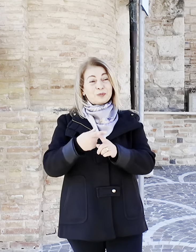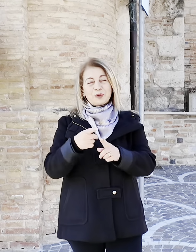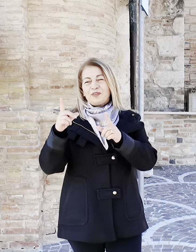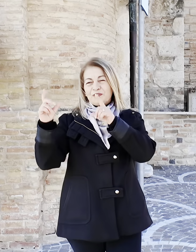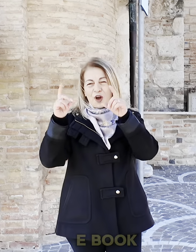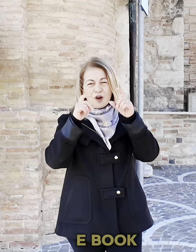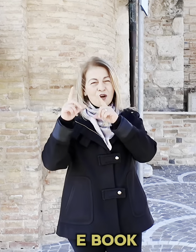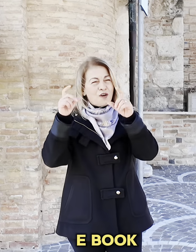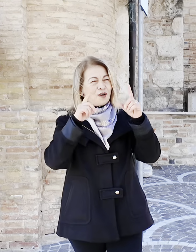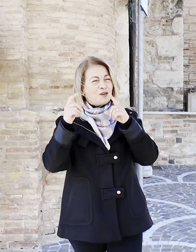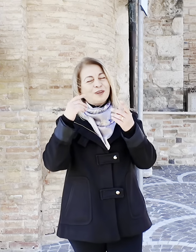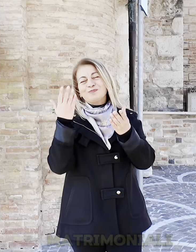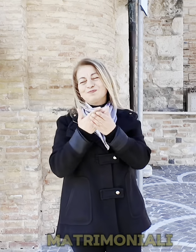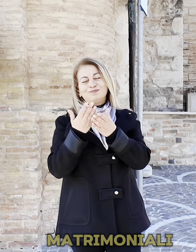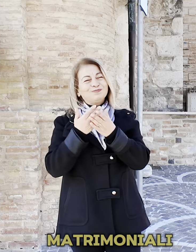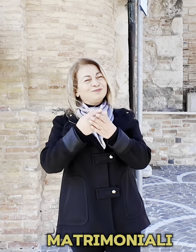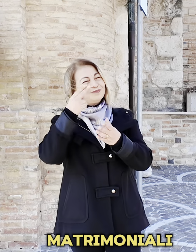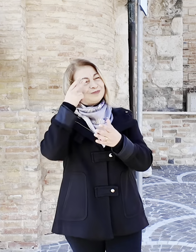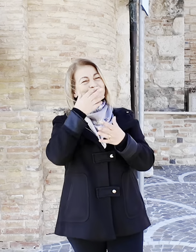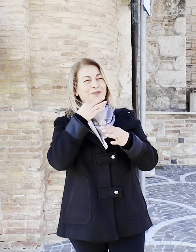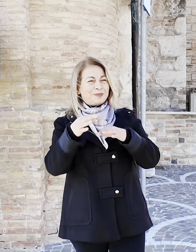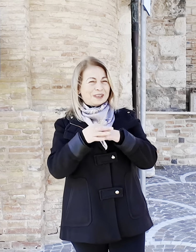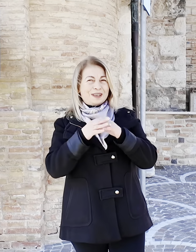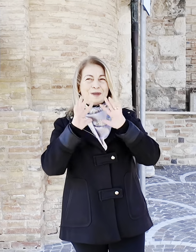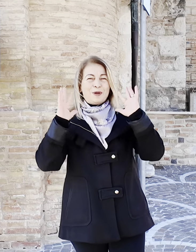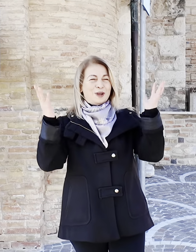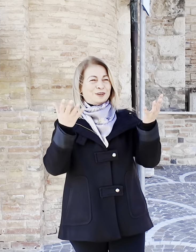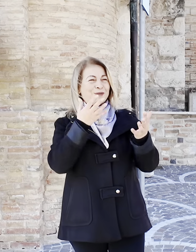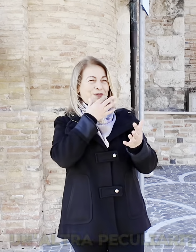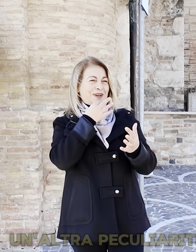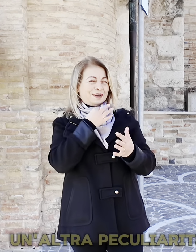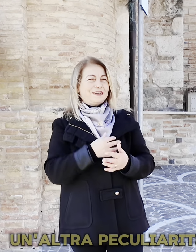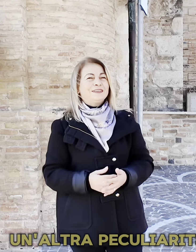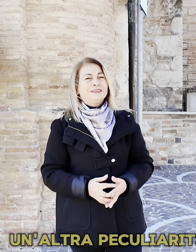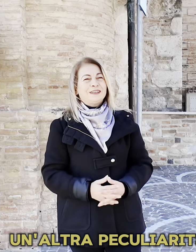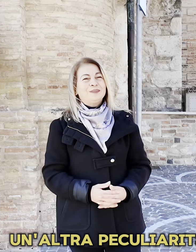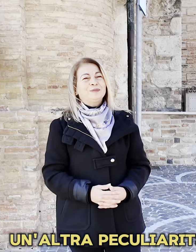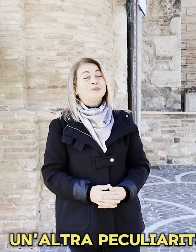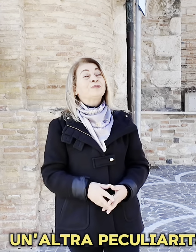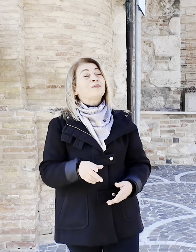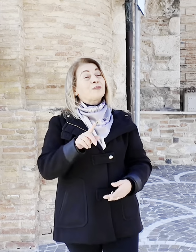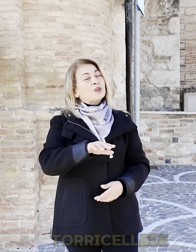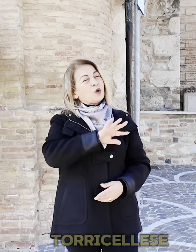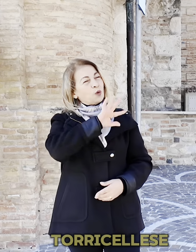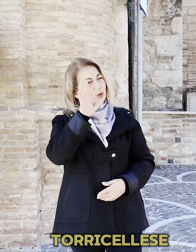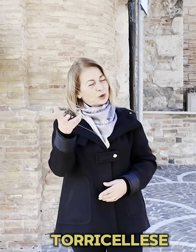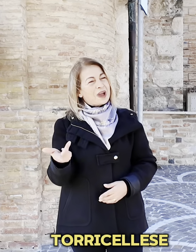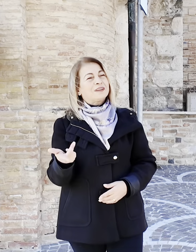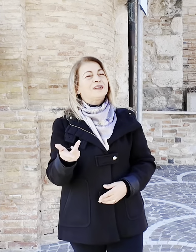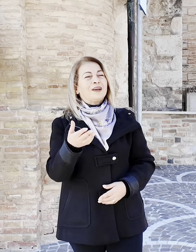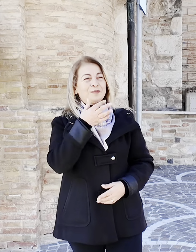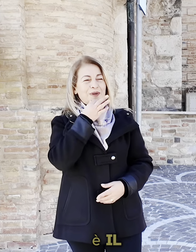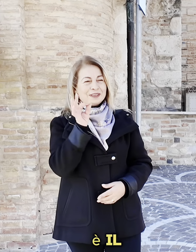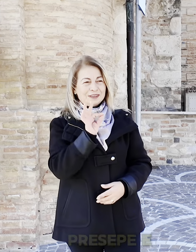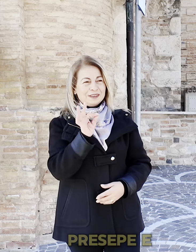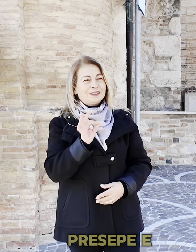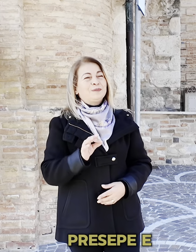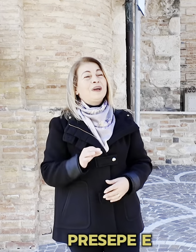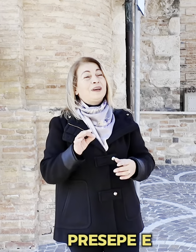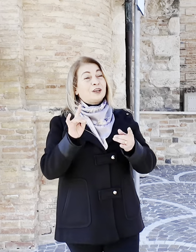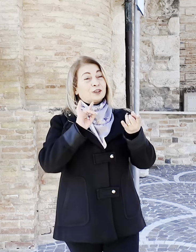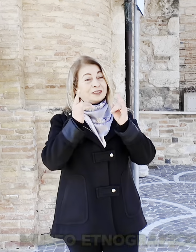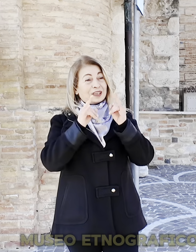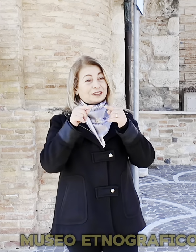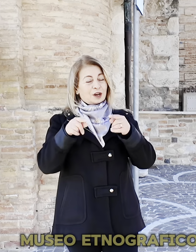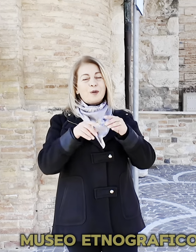fotografici e book matrimoniali. Un'altra peculiarità torricellese è il presepe